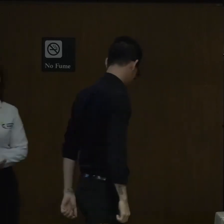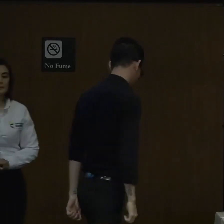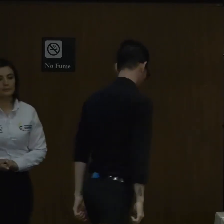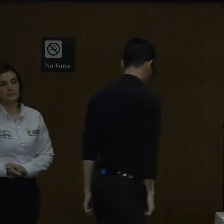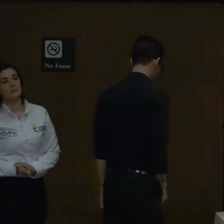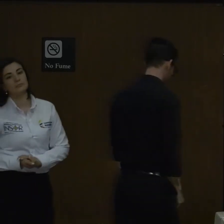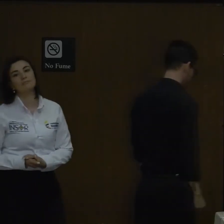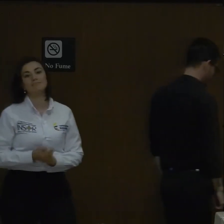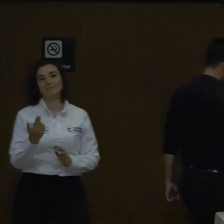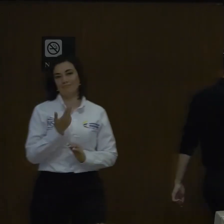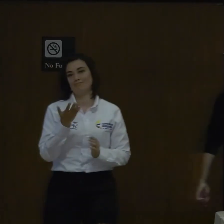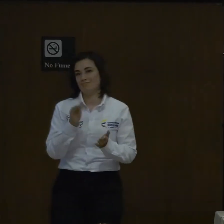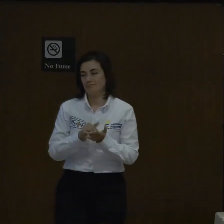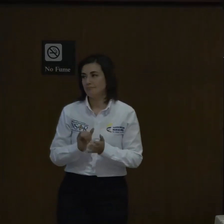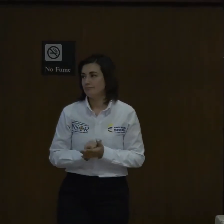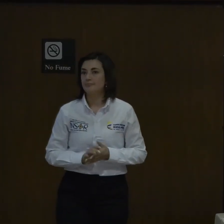Y de nuevo, lejos